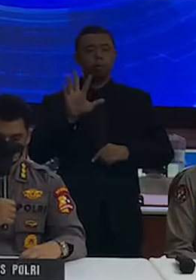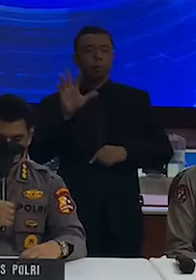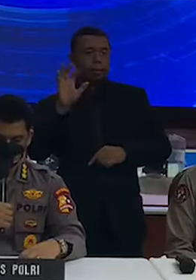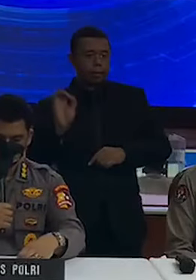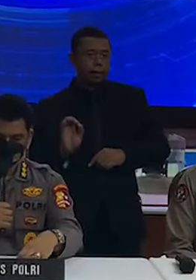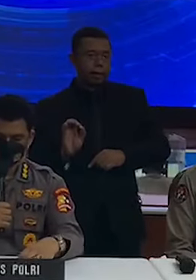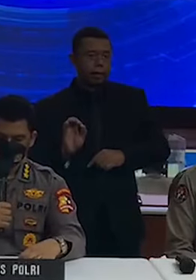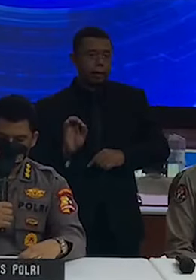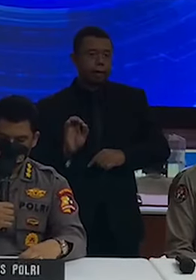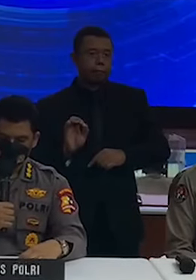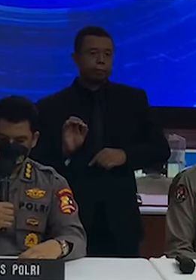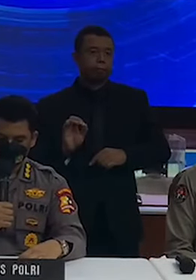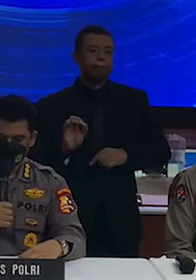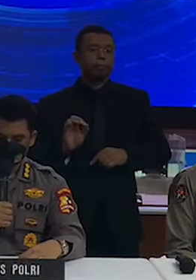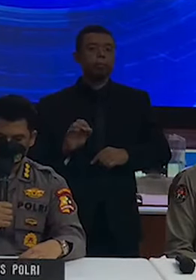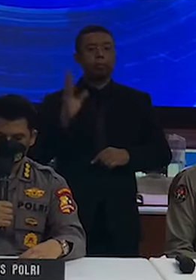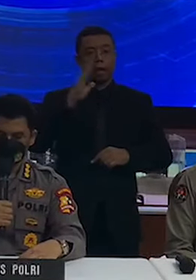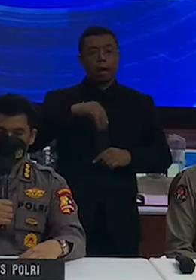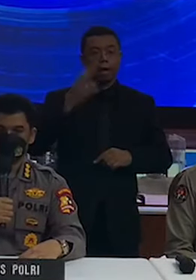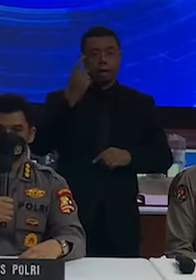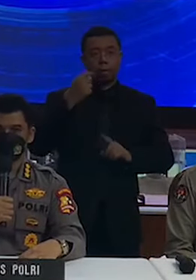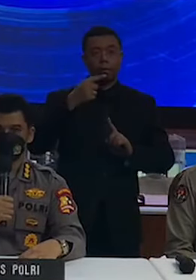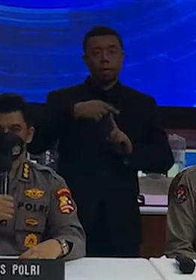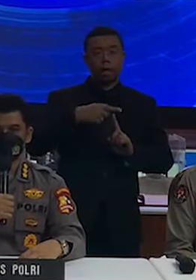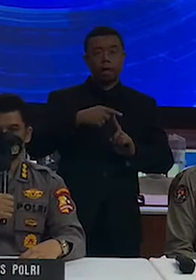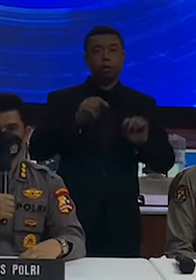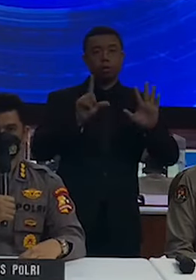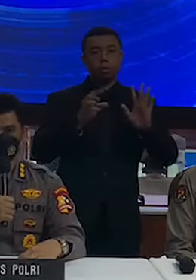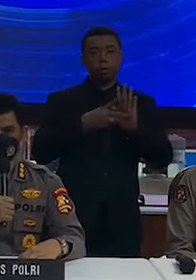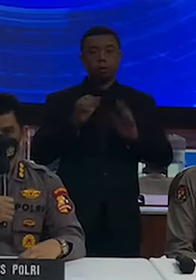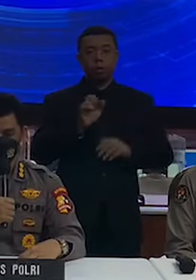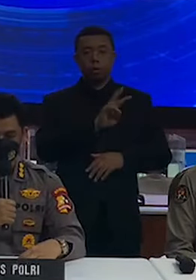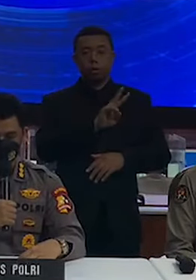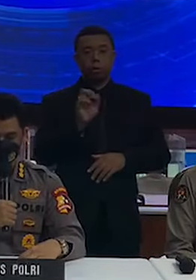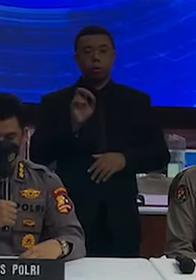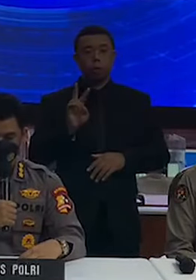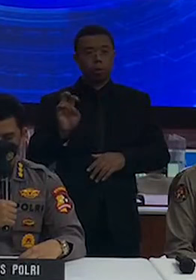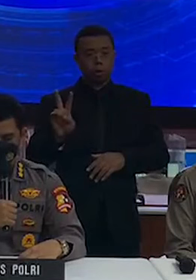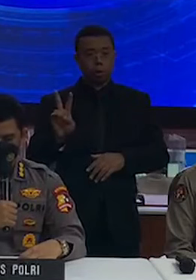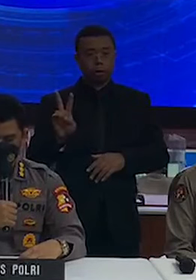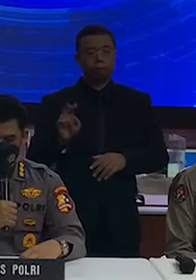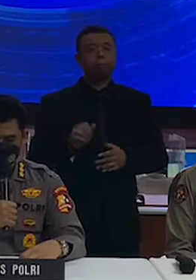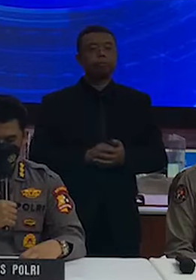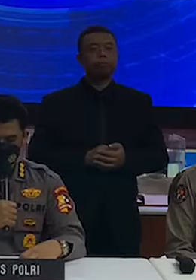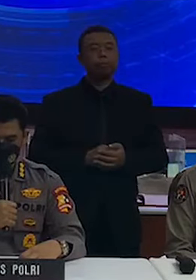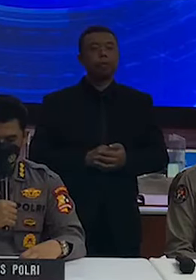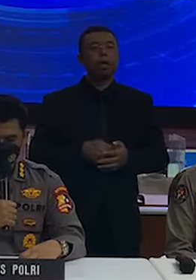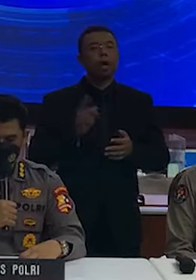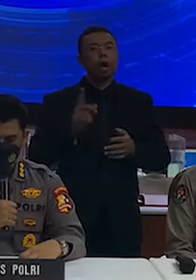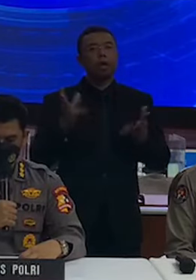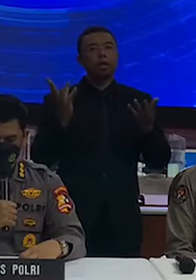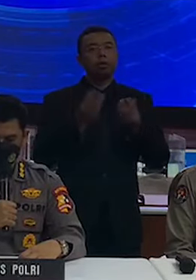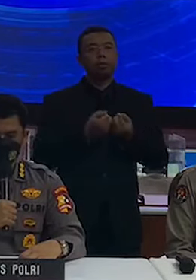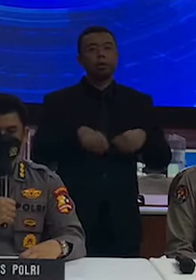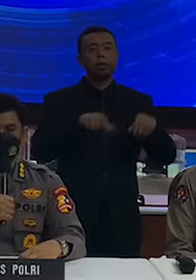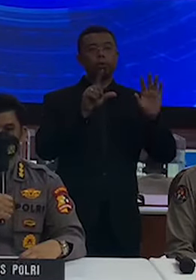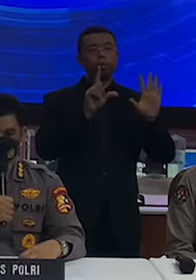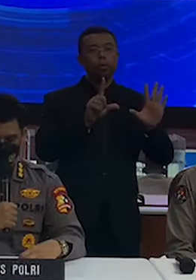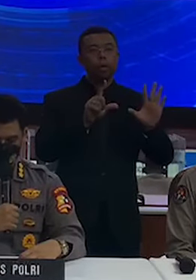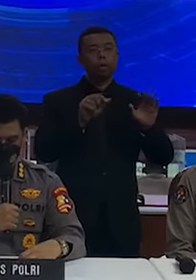16,24% pada hari Rabu tanggal 7 Mei 2022. Terjadi sebanyak